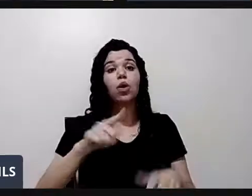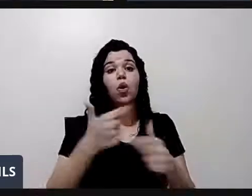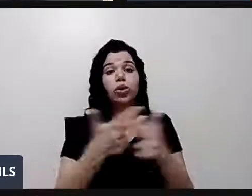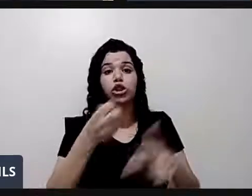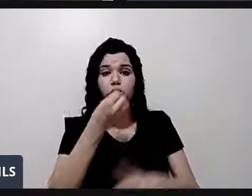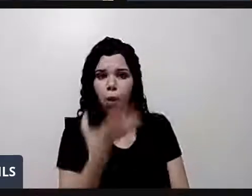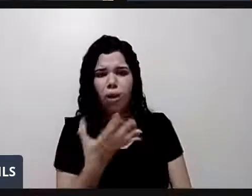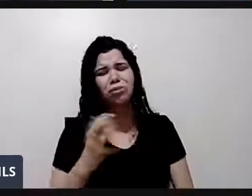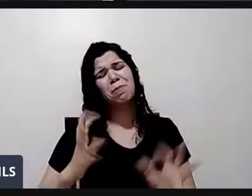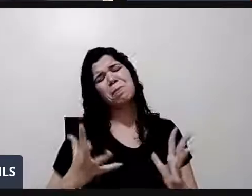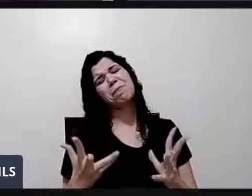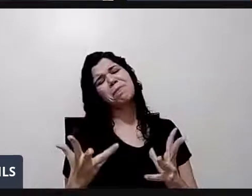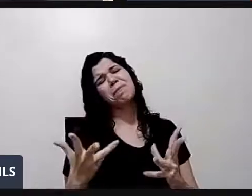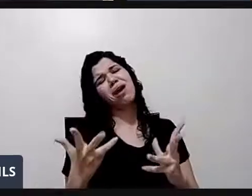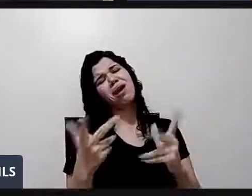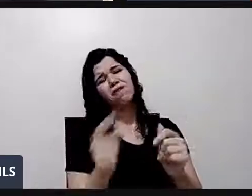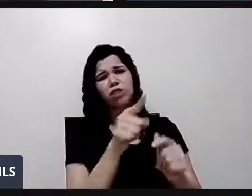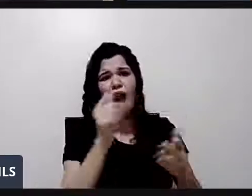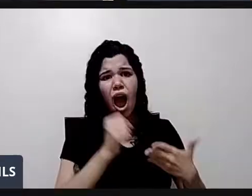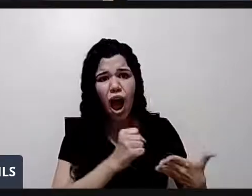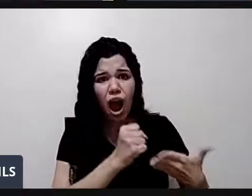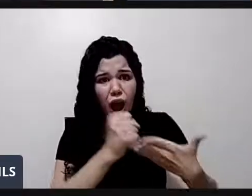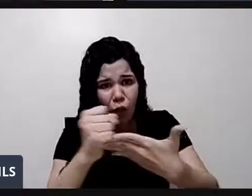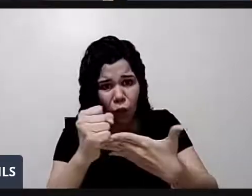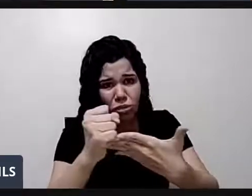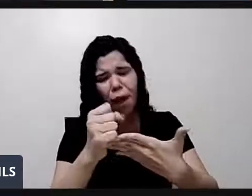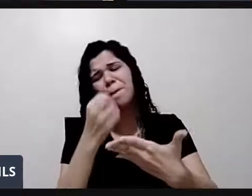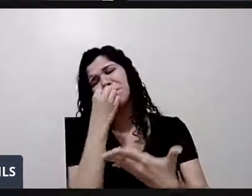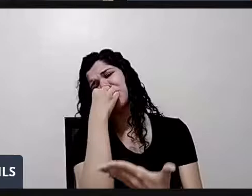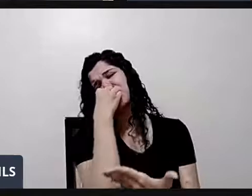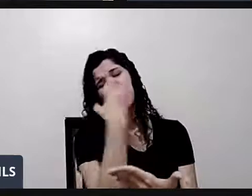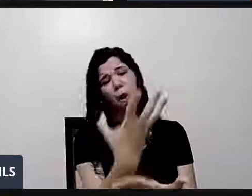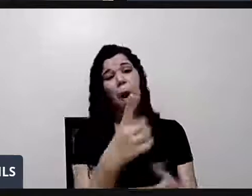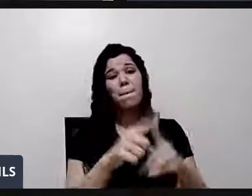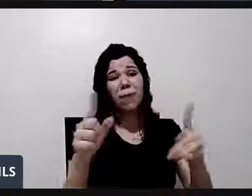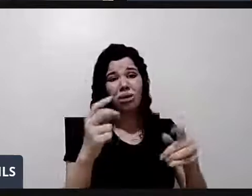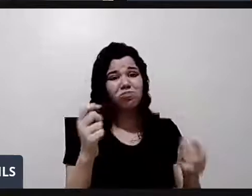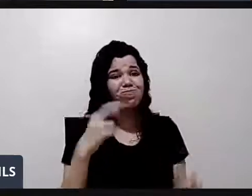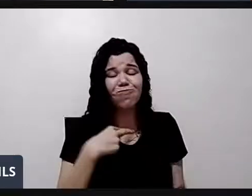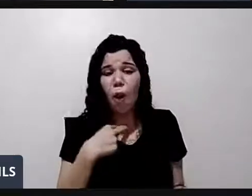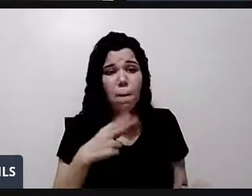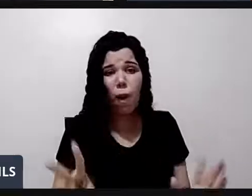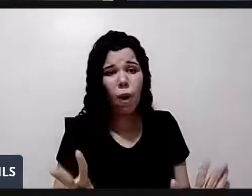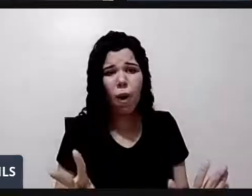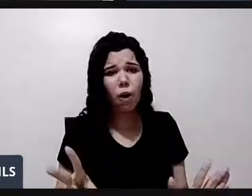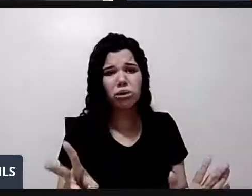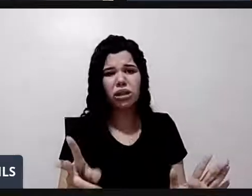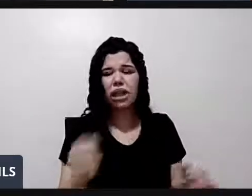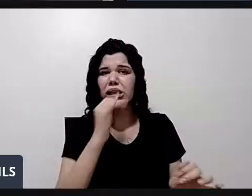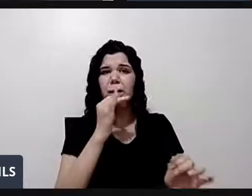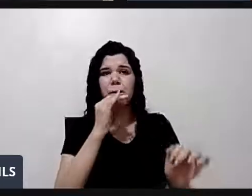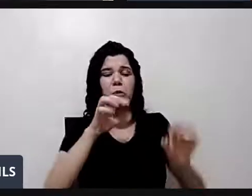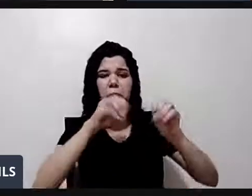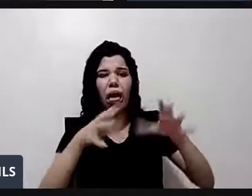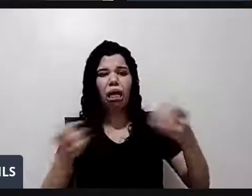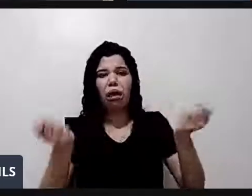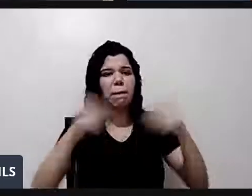o que você faz pode ajudar alguém, que bom. Mas se não puder, imagine que não ajude nada. Pelo menos eu estou espalhando a